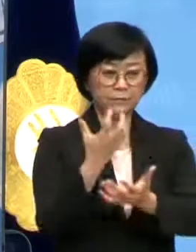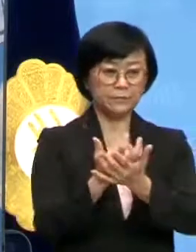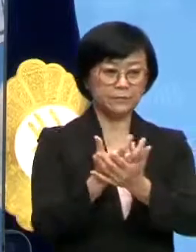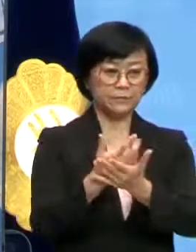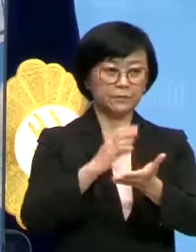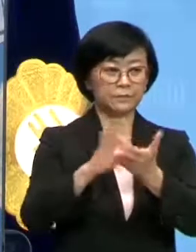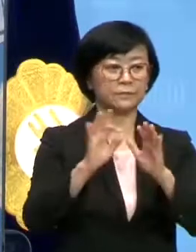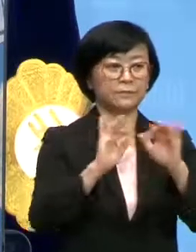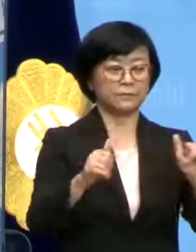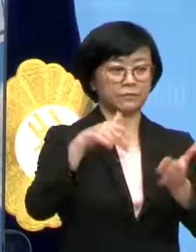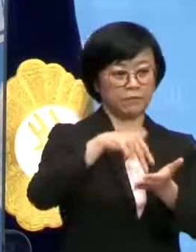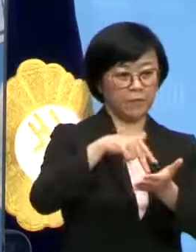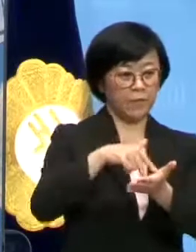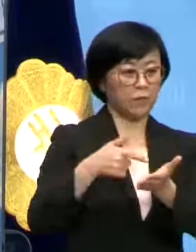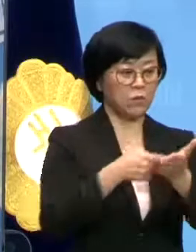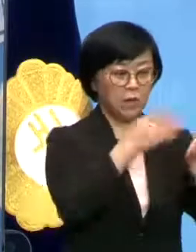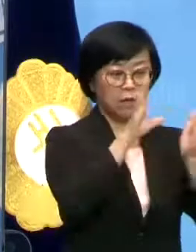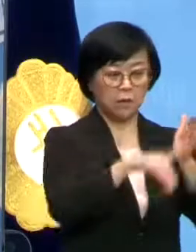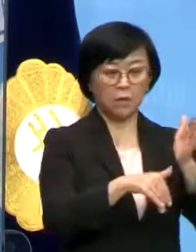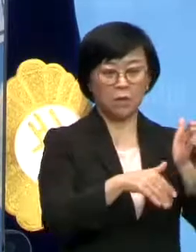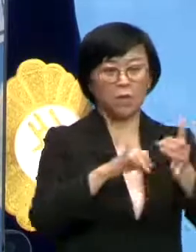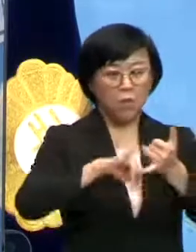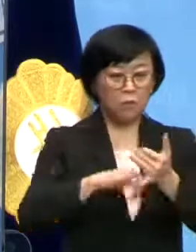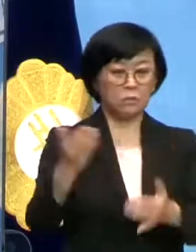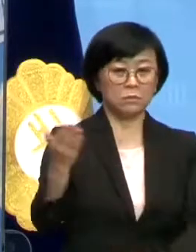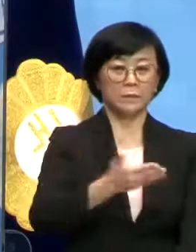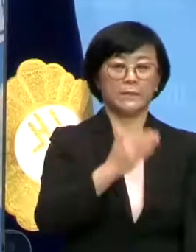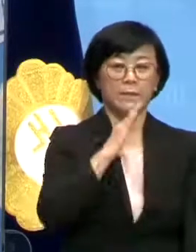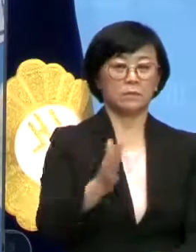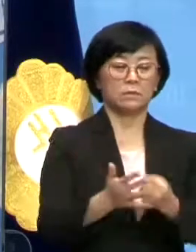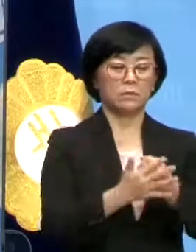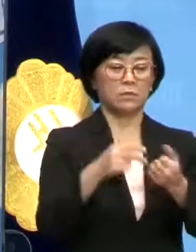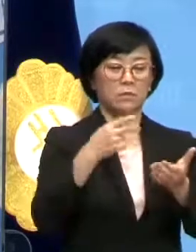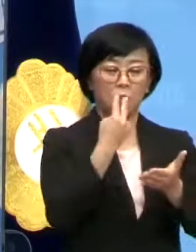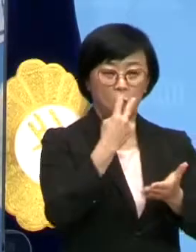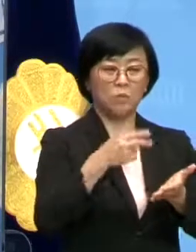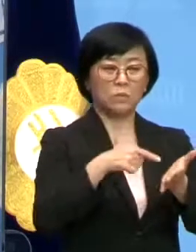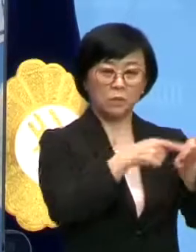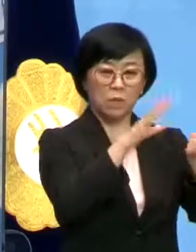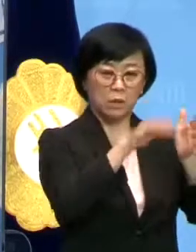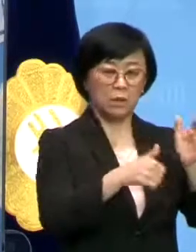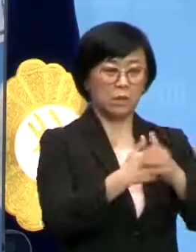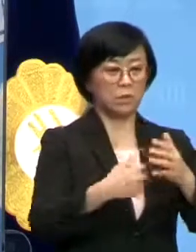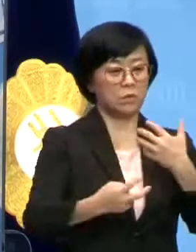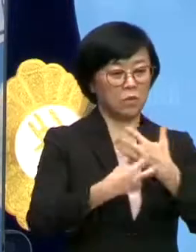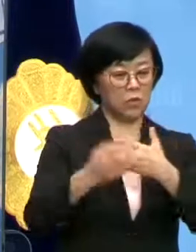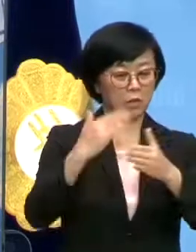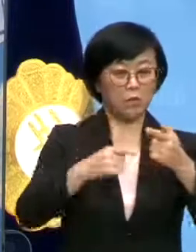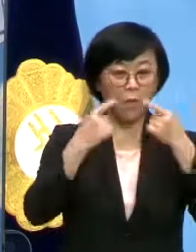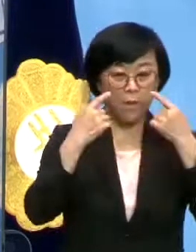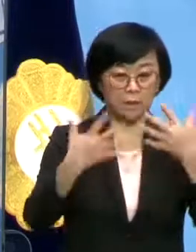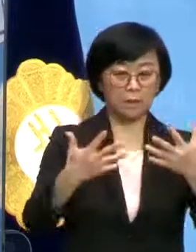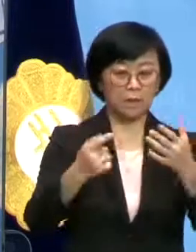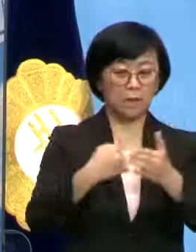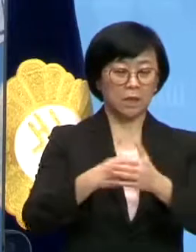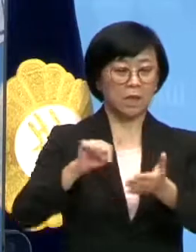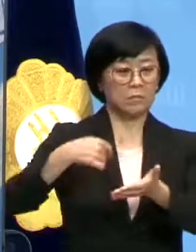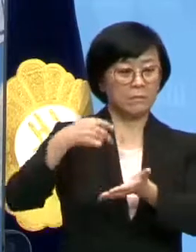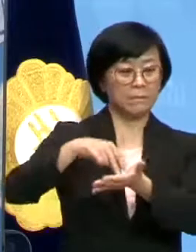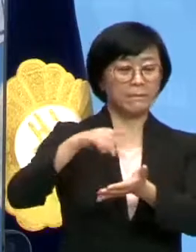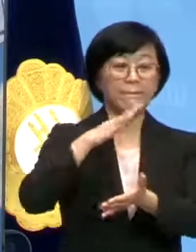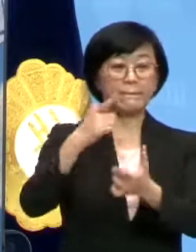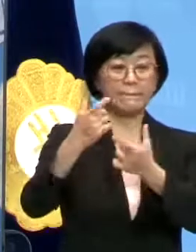소비자들이 요청 시 반드시 제국의 하므로 실손 보험 정부에서 의류 기간 역시 명백한 당사의 젓자 임에도